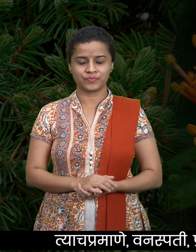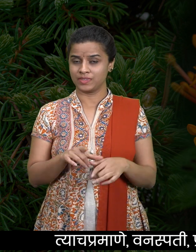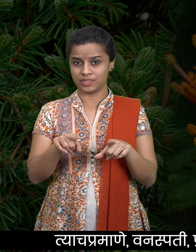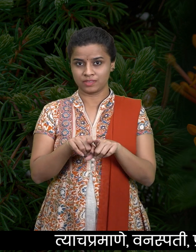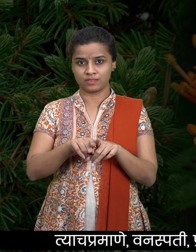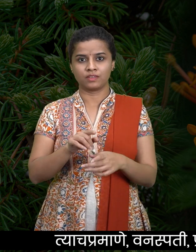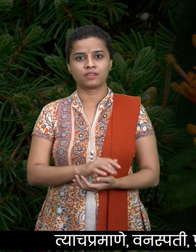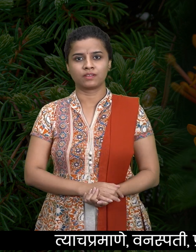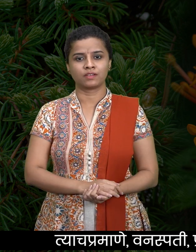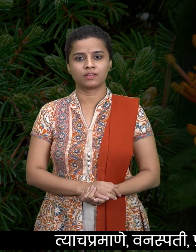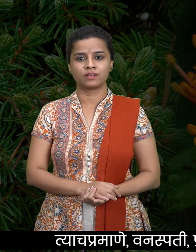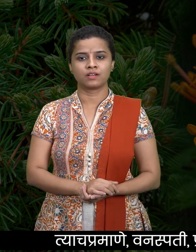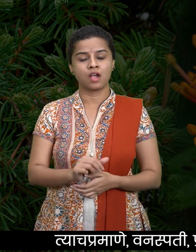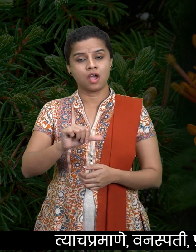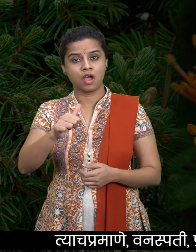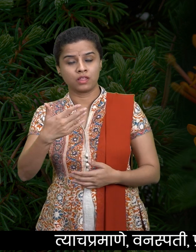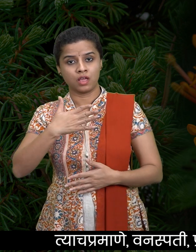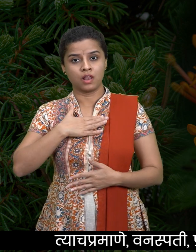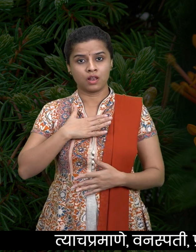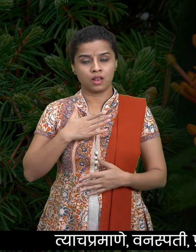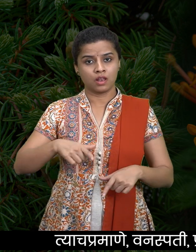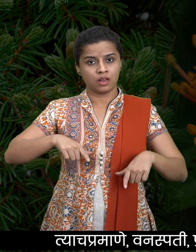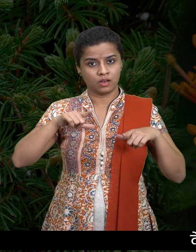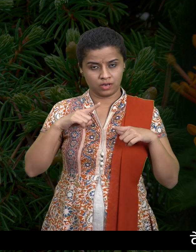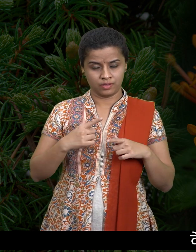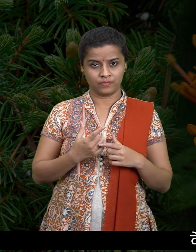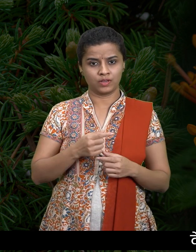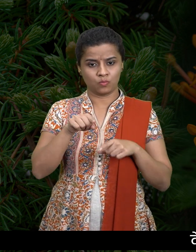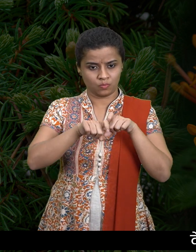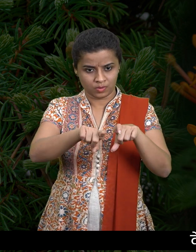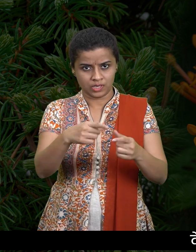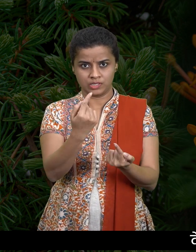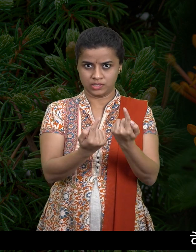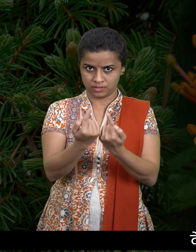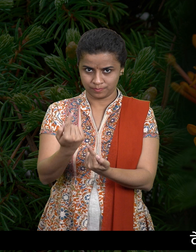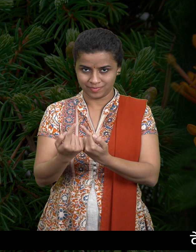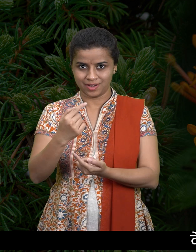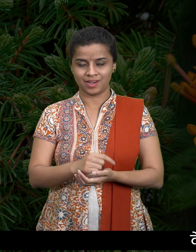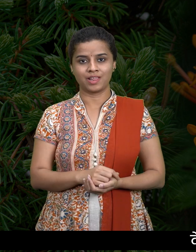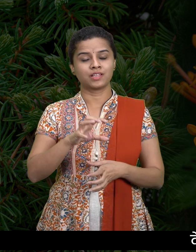त्याचप्रमाणे वनस्पती, प्राणी आणि सूक्ष्मजीवांसारख्या इतर सजीवांना देखील नावे आहेत.